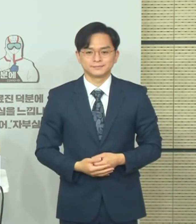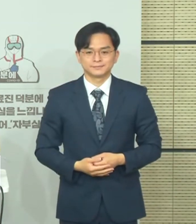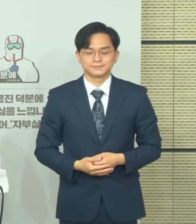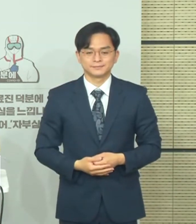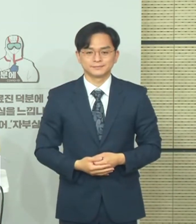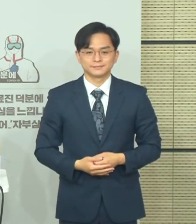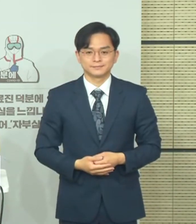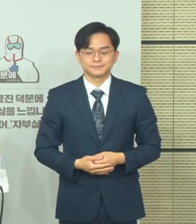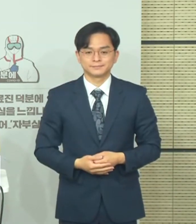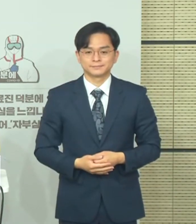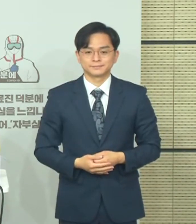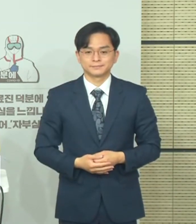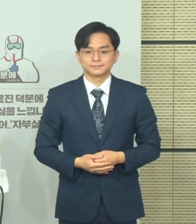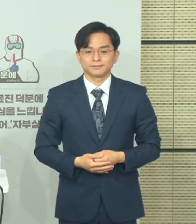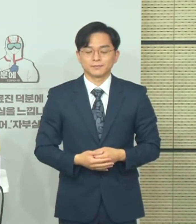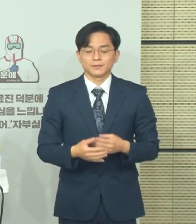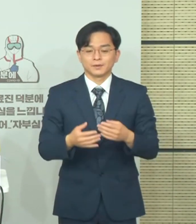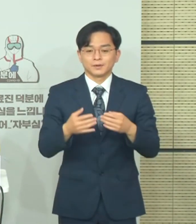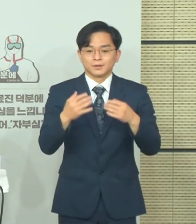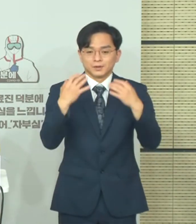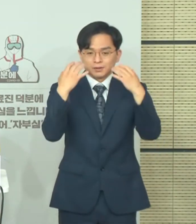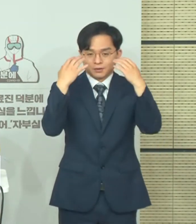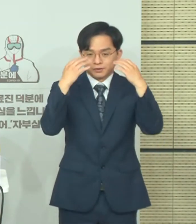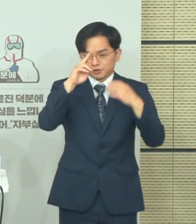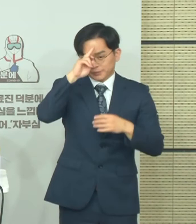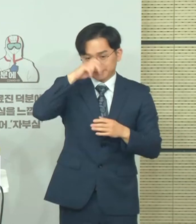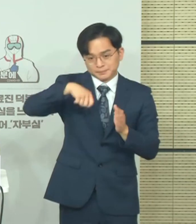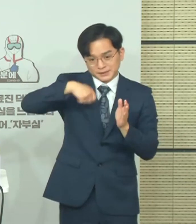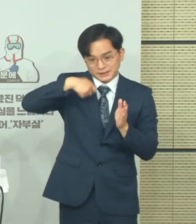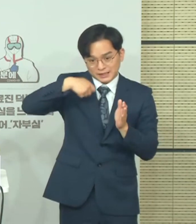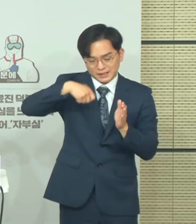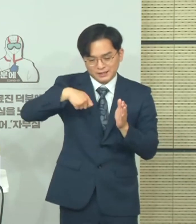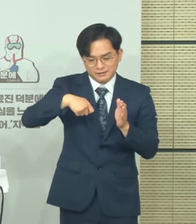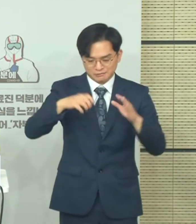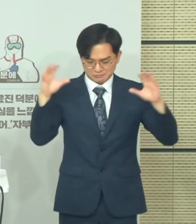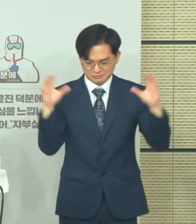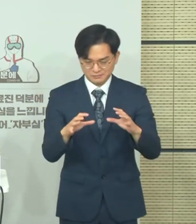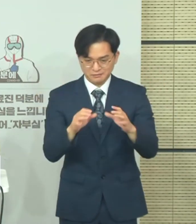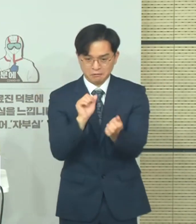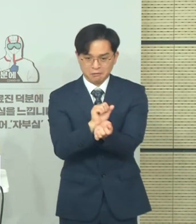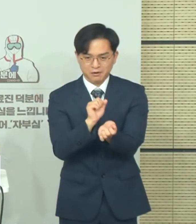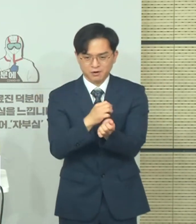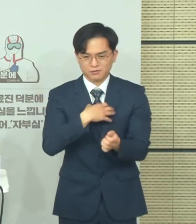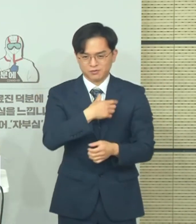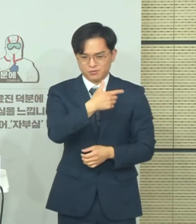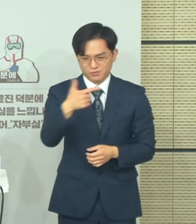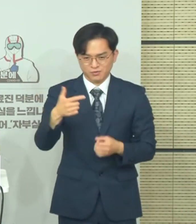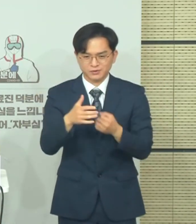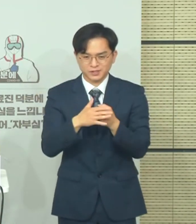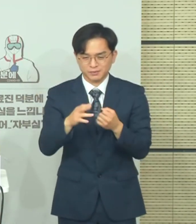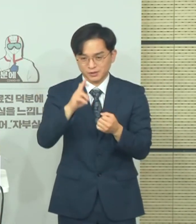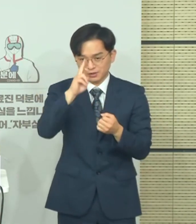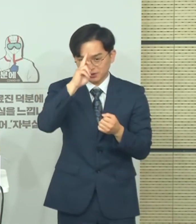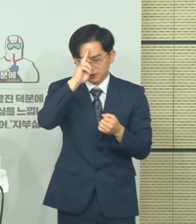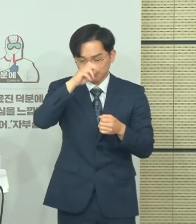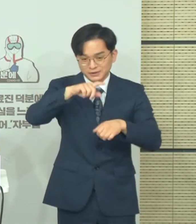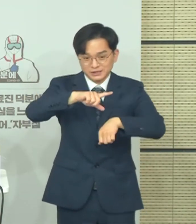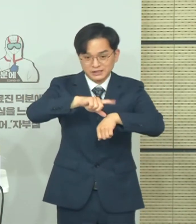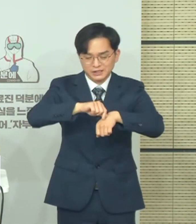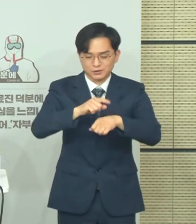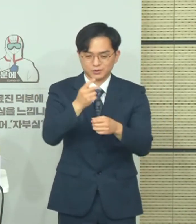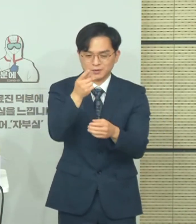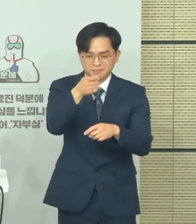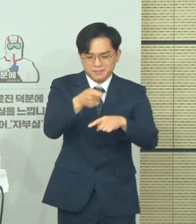아울러 점심시간 밀집 에 따른 사업장 내 감염을 예방하기 위해 점심시간 시차 운영 지도도 병행 해